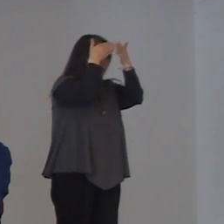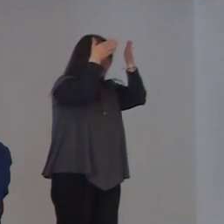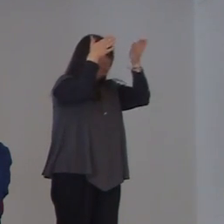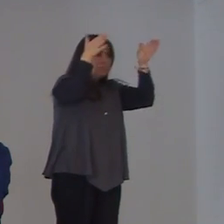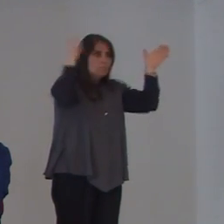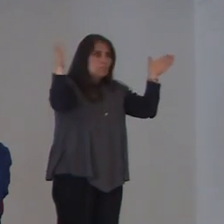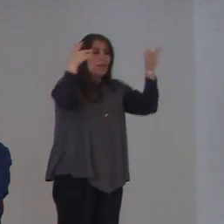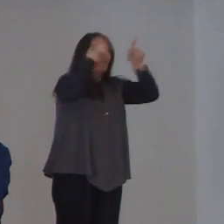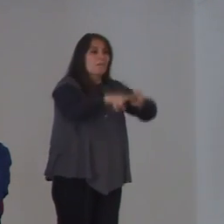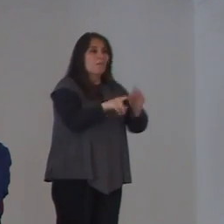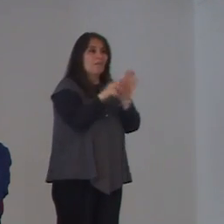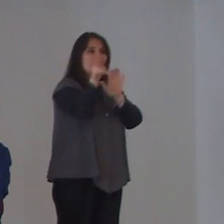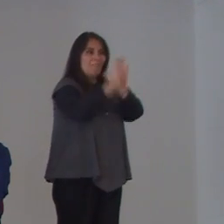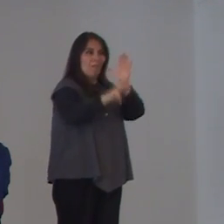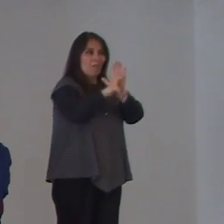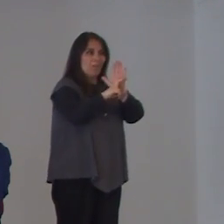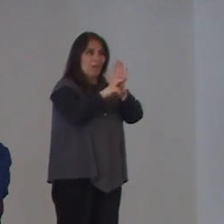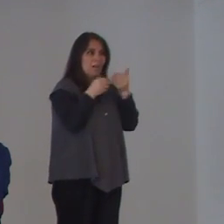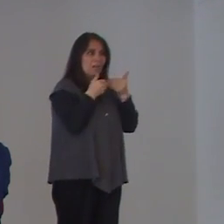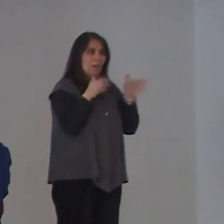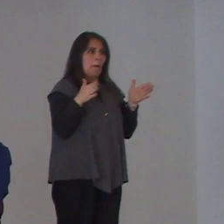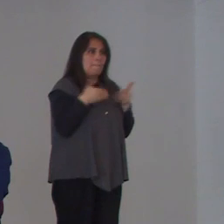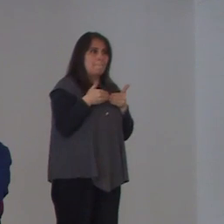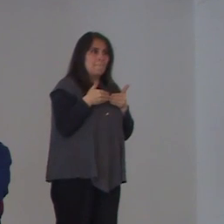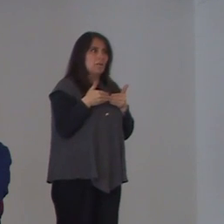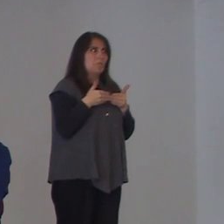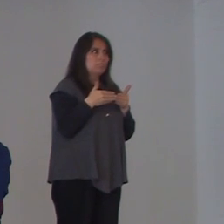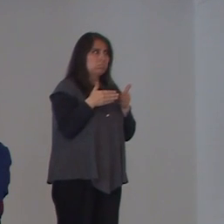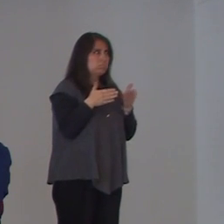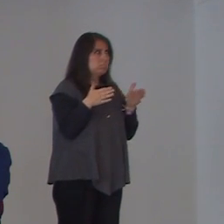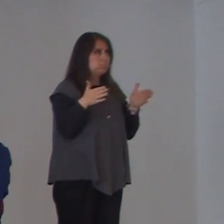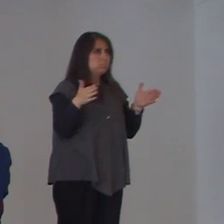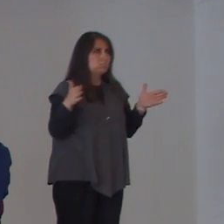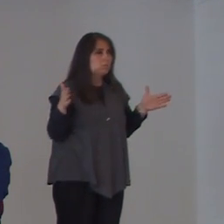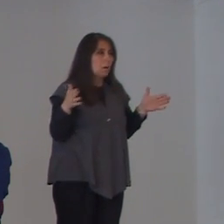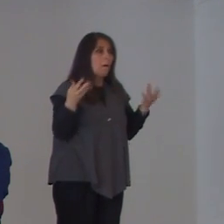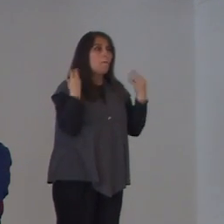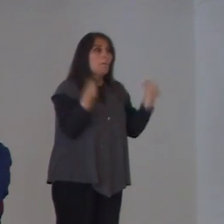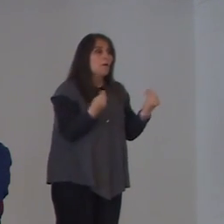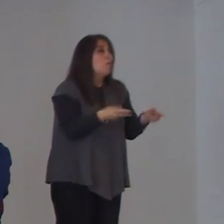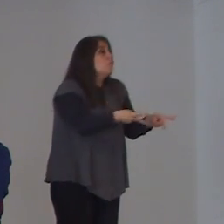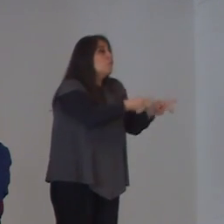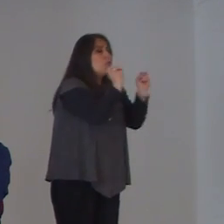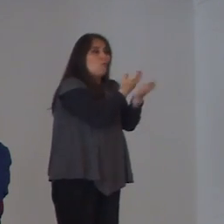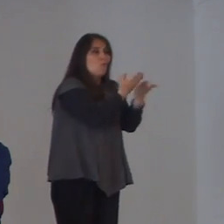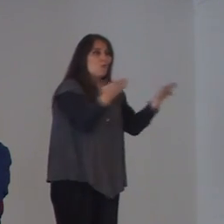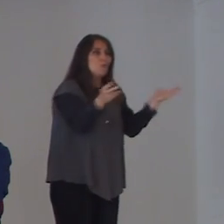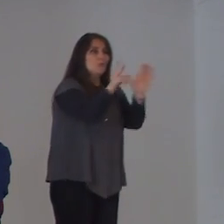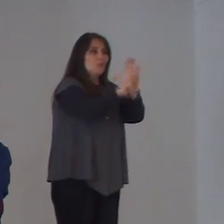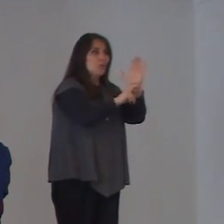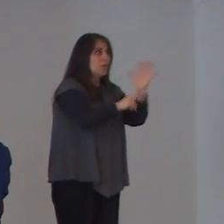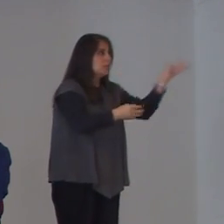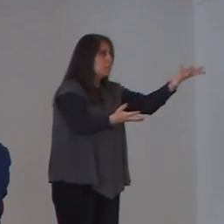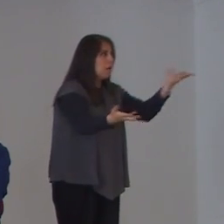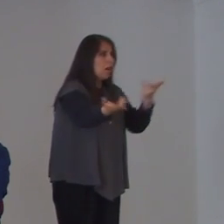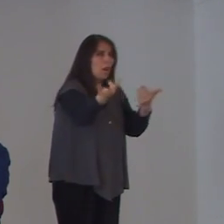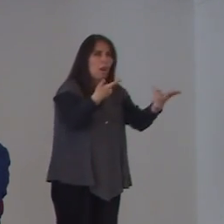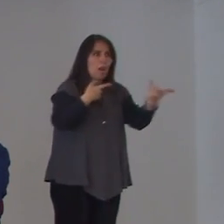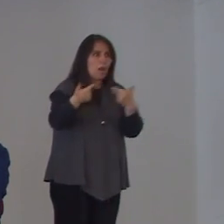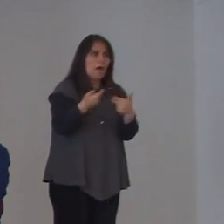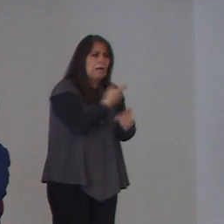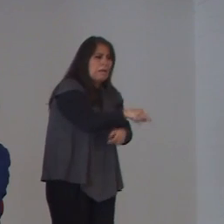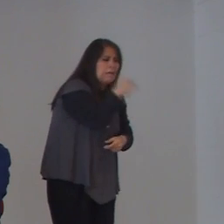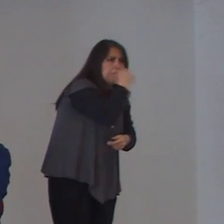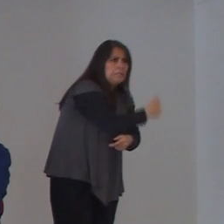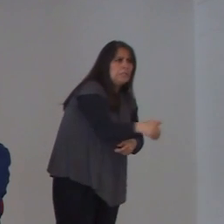también teóricamente, para que estas nuevas narraciones sobre qué es ser niño, qué es